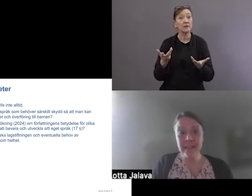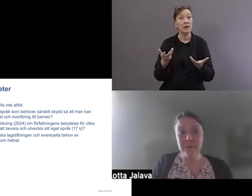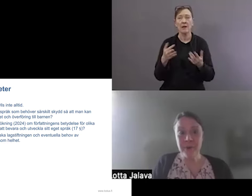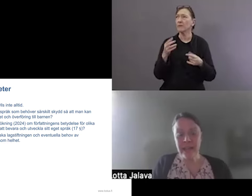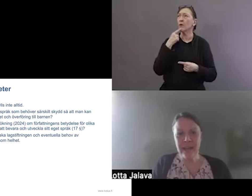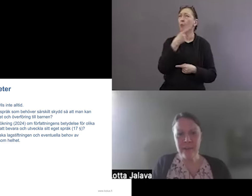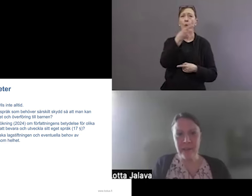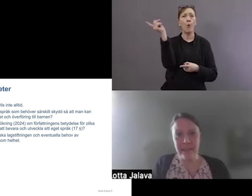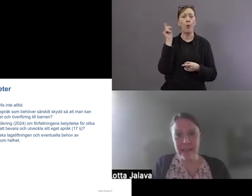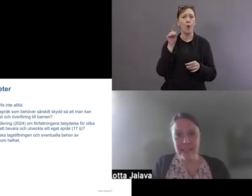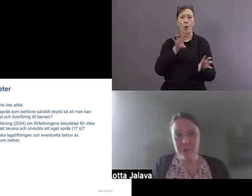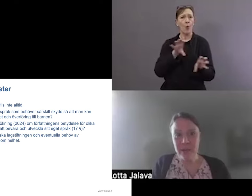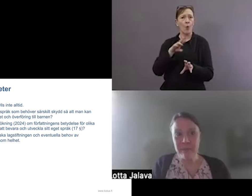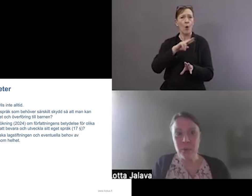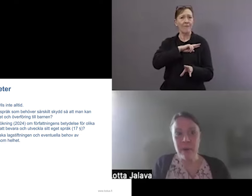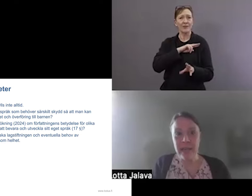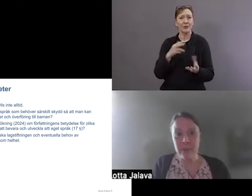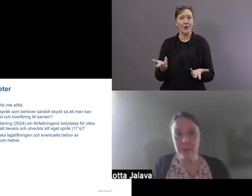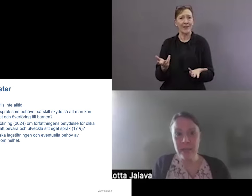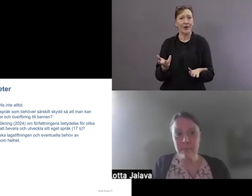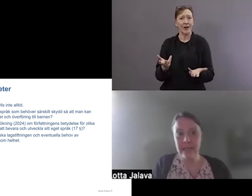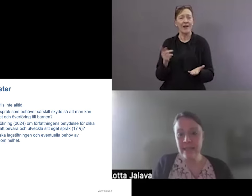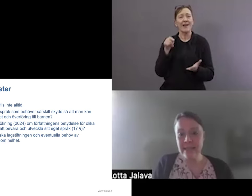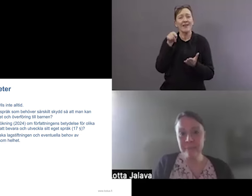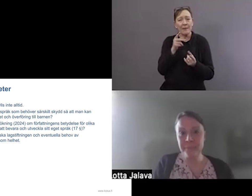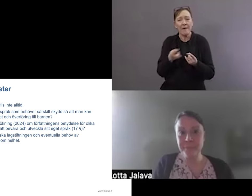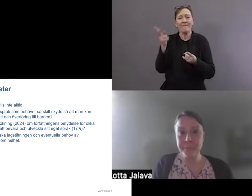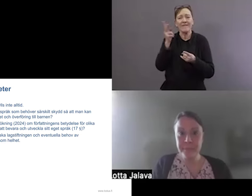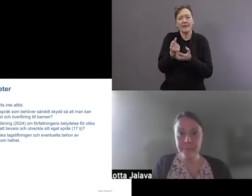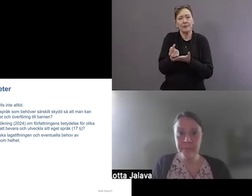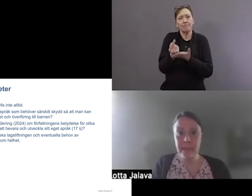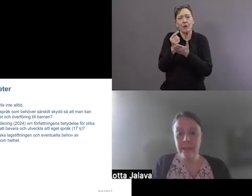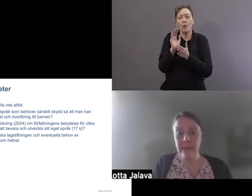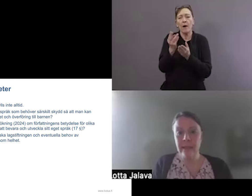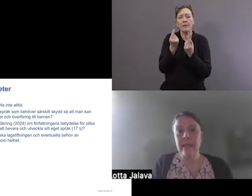niin on ehkä vielä semmoinen oma erityinen piirteensä.